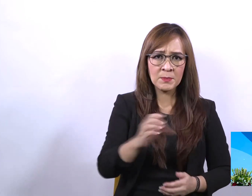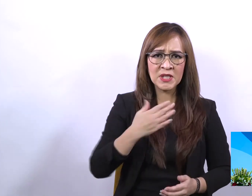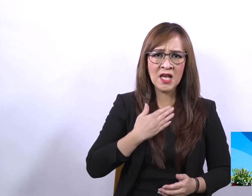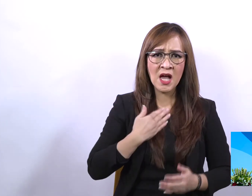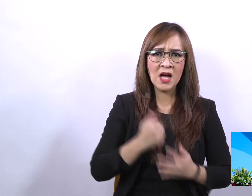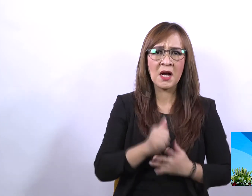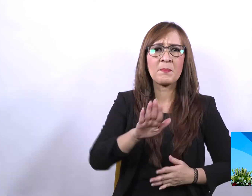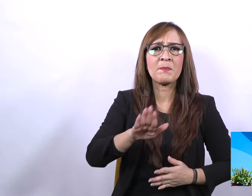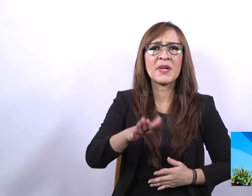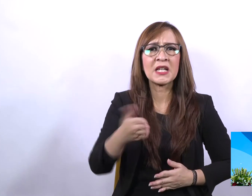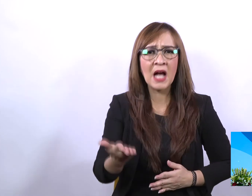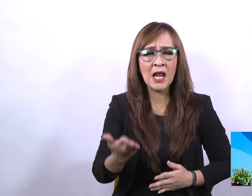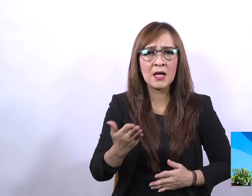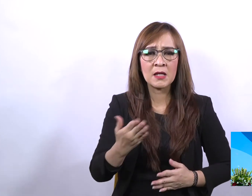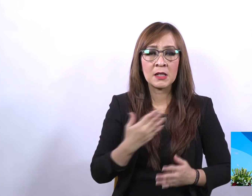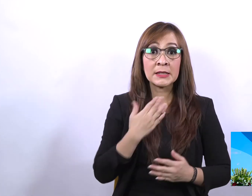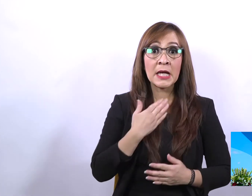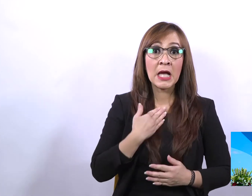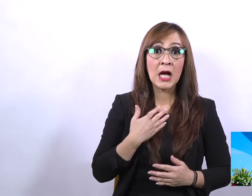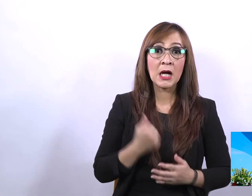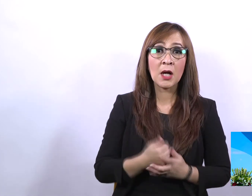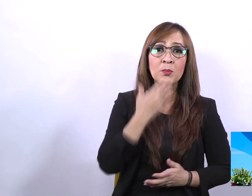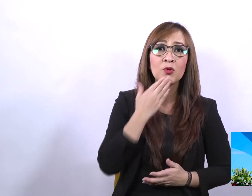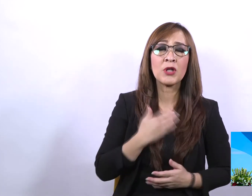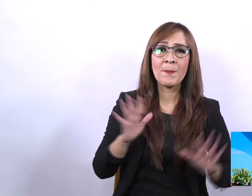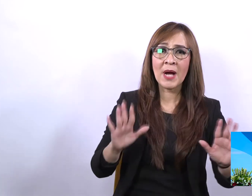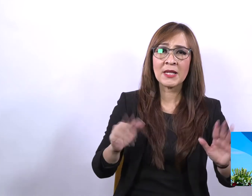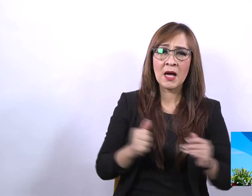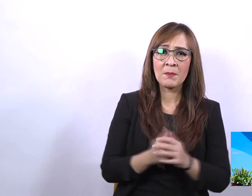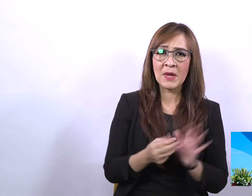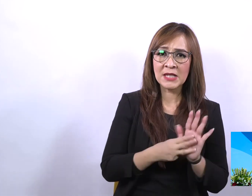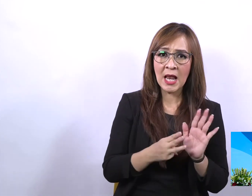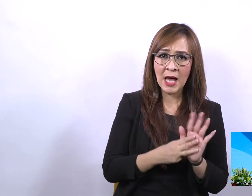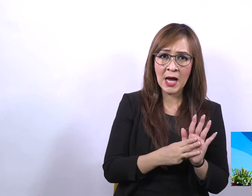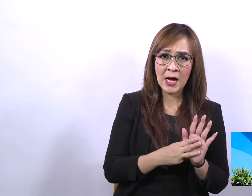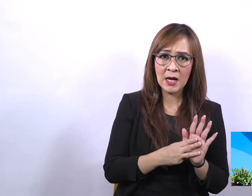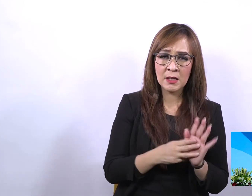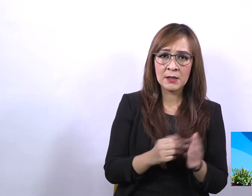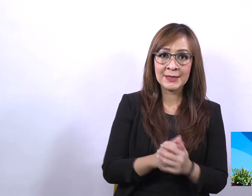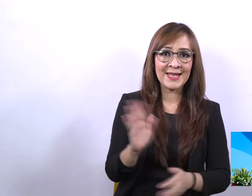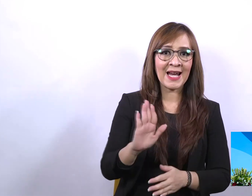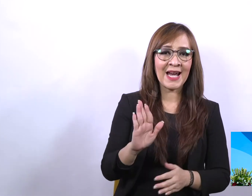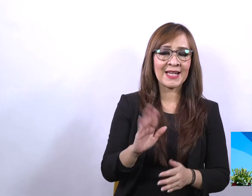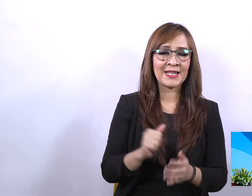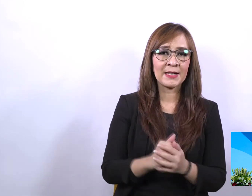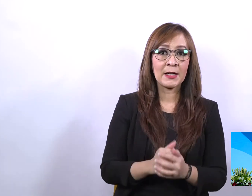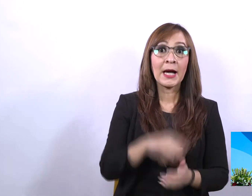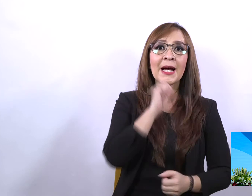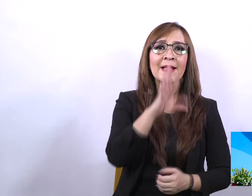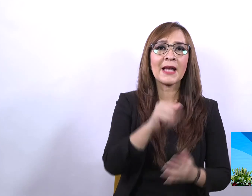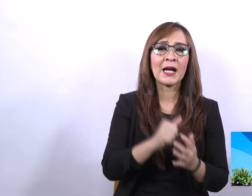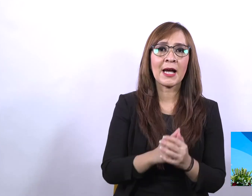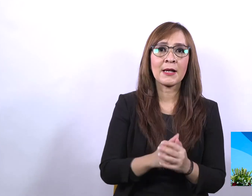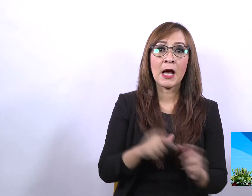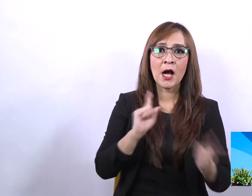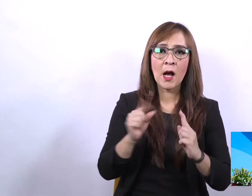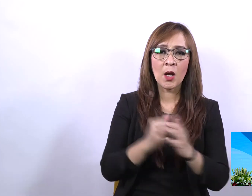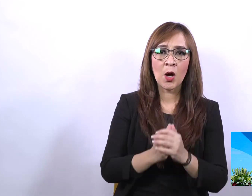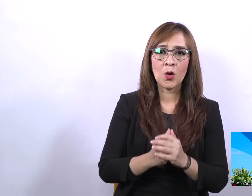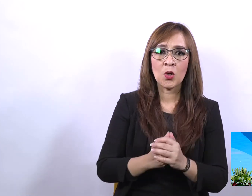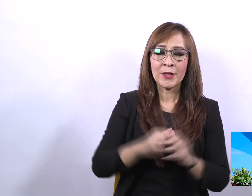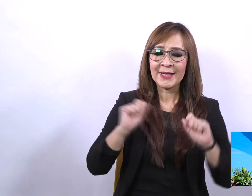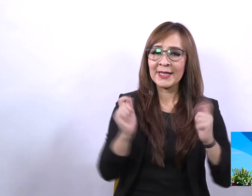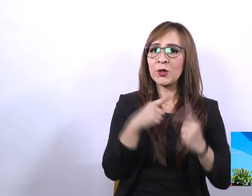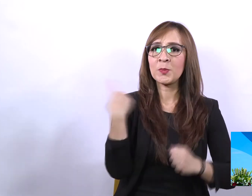binasa yang saya pelajari Ketika saya memikul salib ada kebanggaan ada sukacita dan kemenangan dan perjalanan saya akan